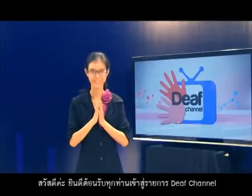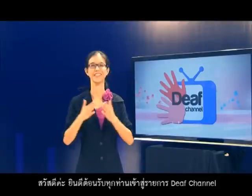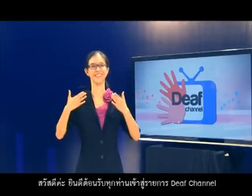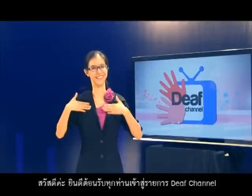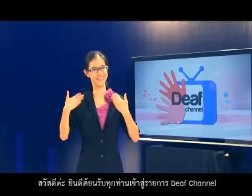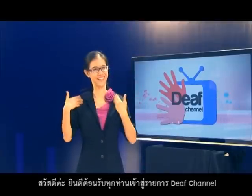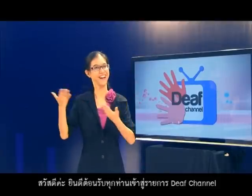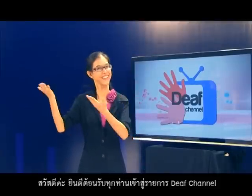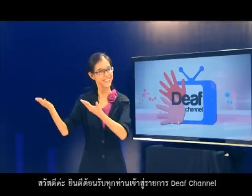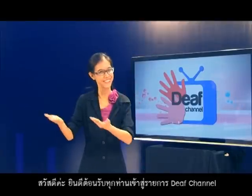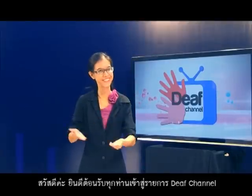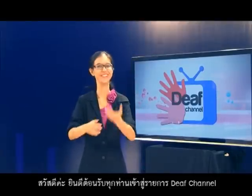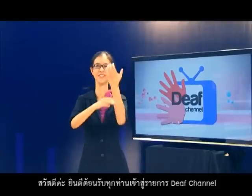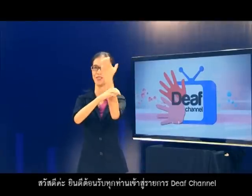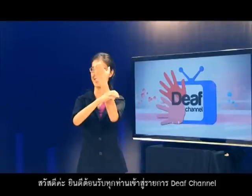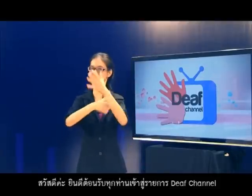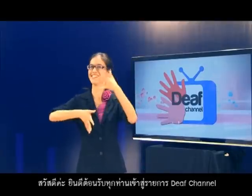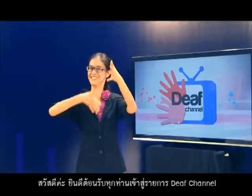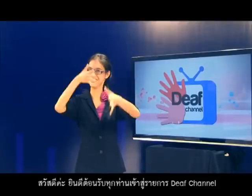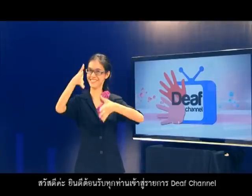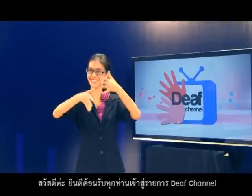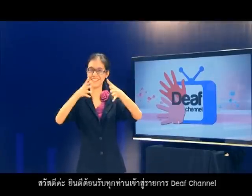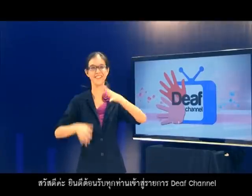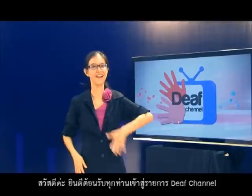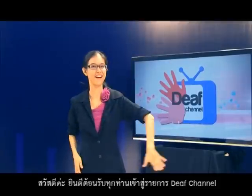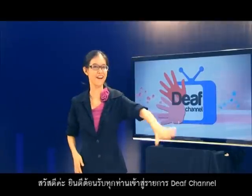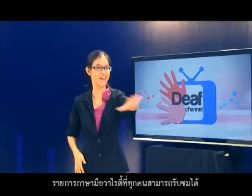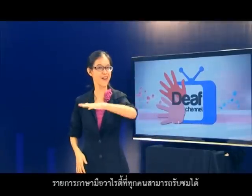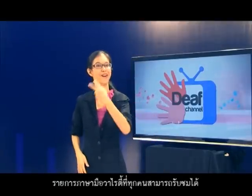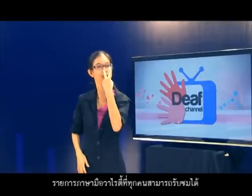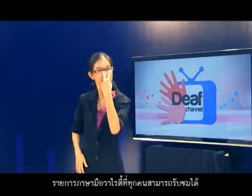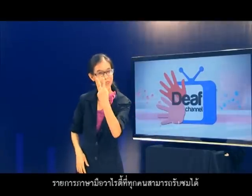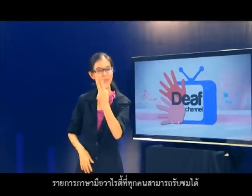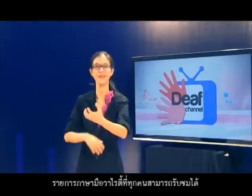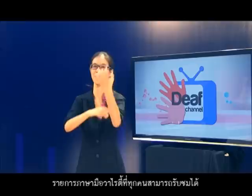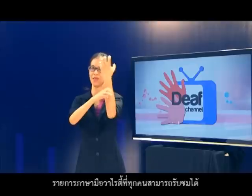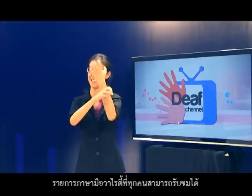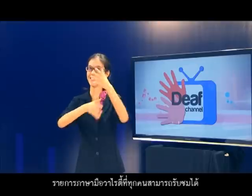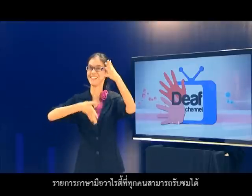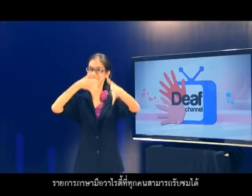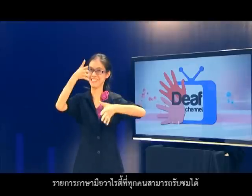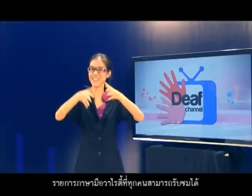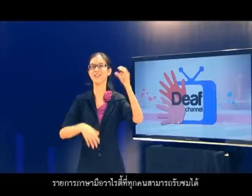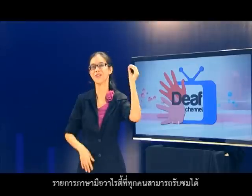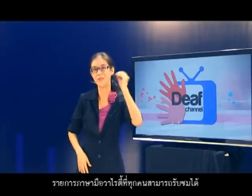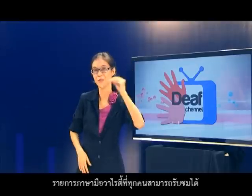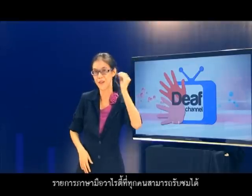ยินดีต้อนรับทุกท่านเข้าสู่รายการ Dev Channel ค่ะรายการภาษามือวาไรตี้ที่ทุกคนสามารถรับชม